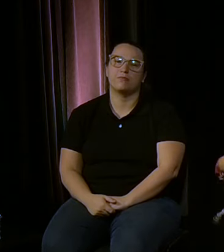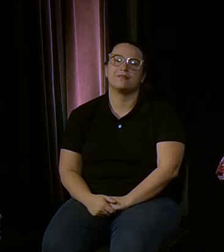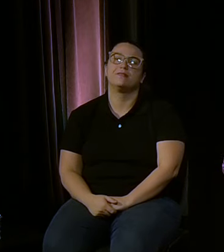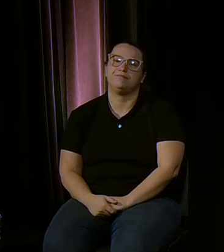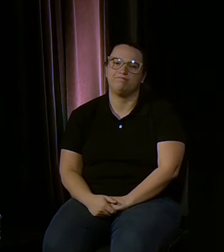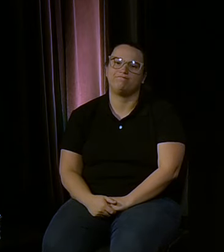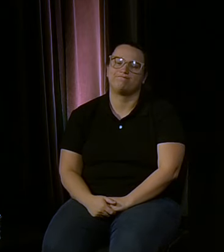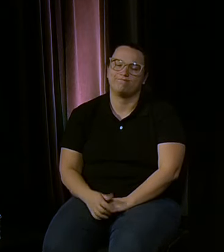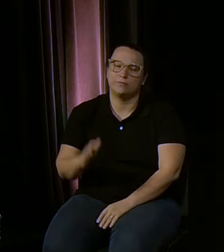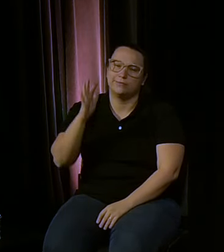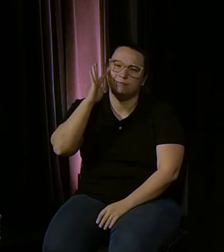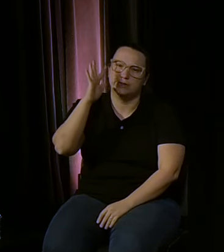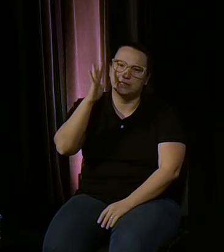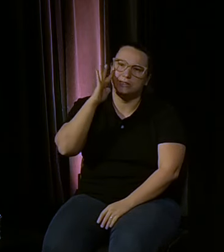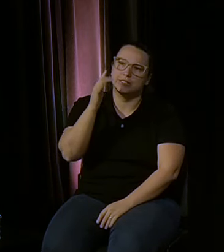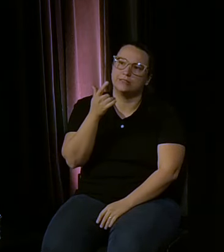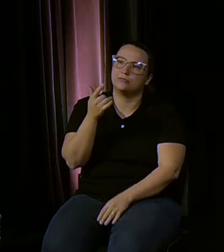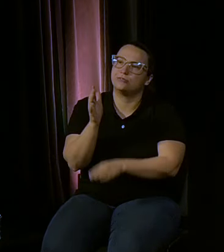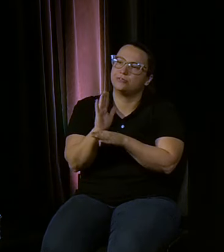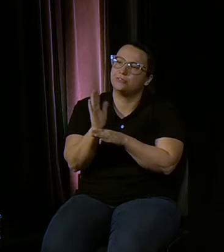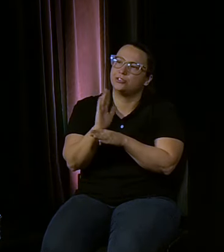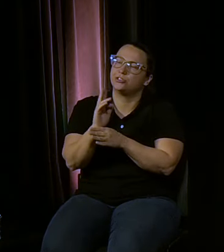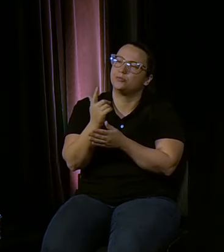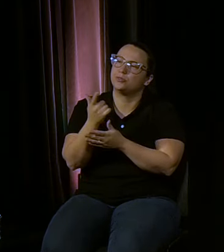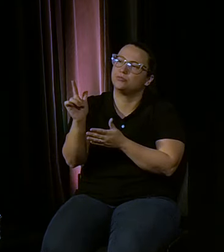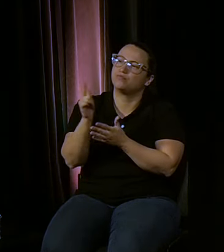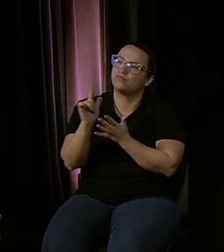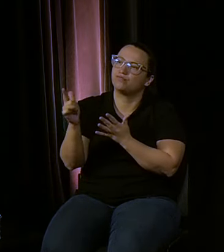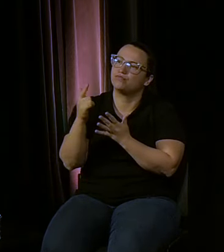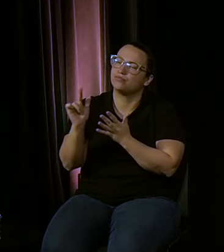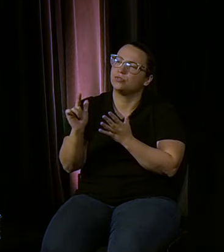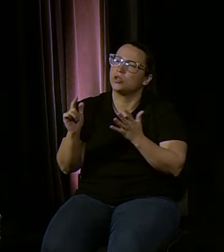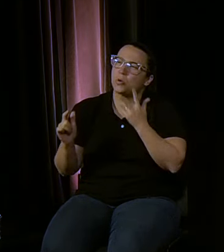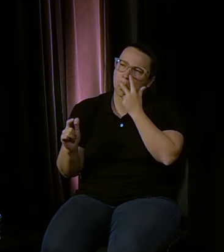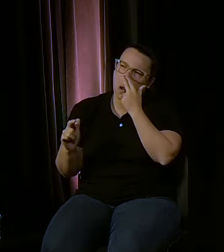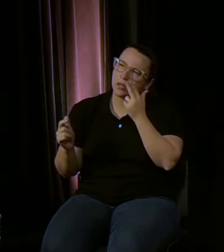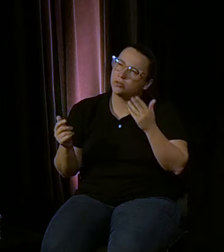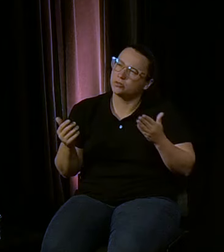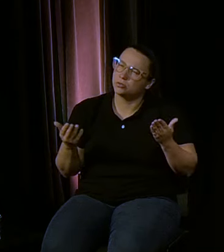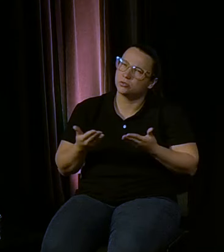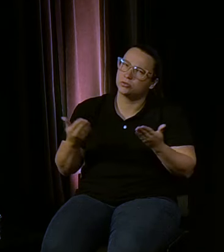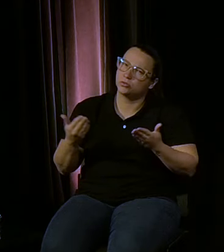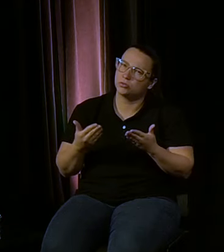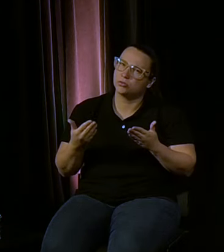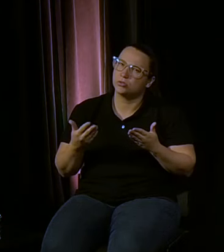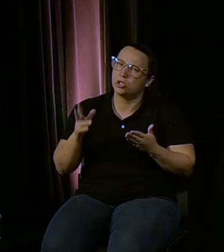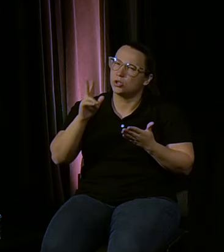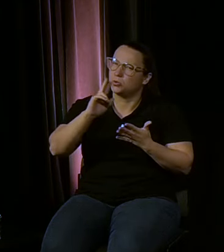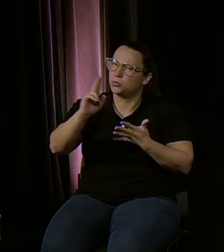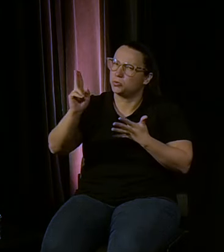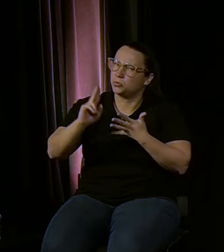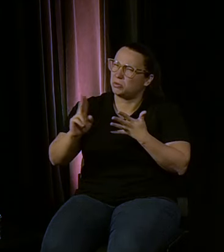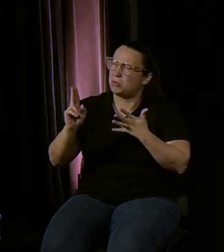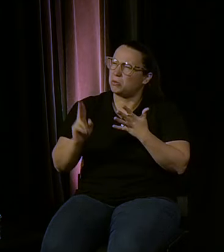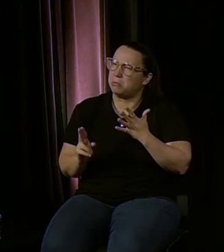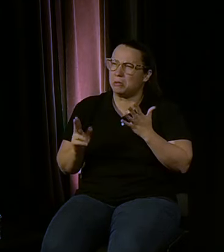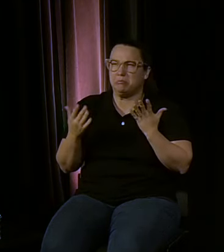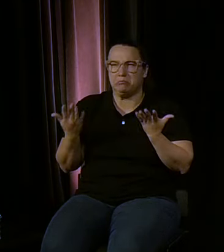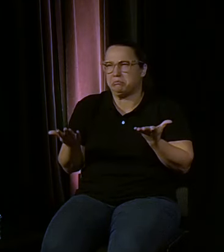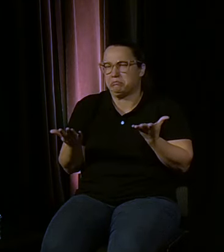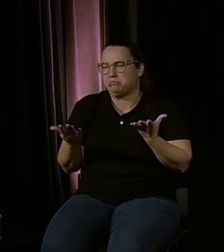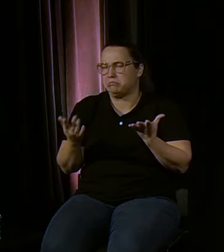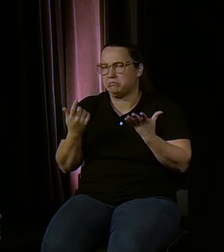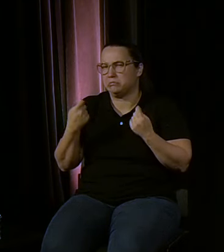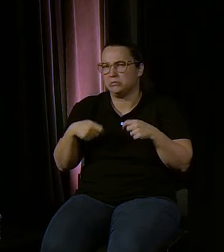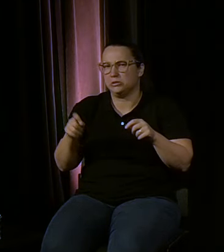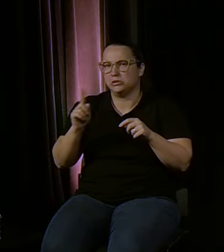pensando em outros filmes que, atualmente, e acho que não faz muito sentido nomear esses filmes, mas, enfim, pensar em